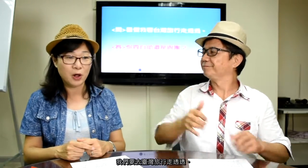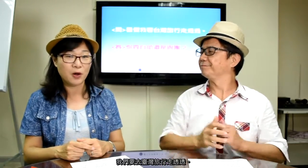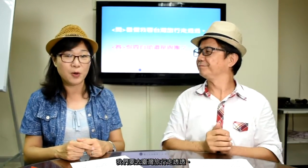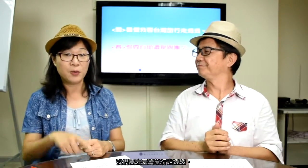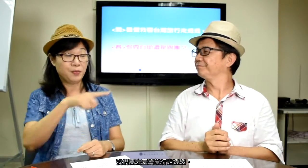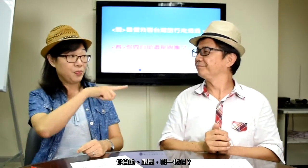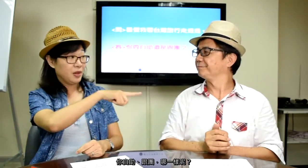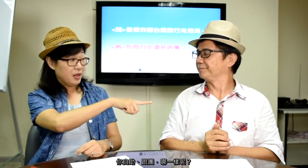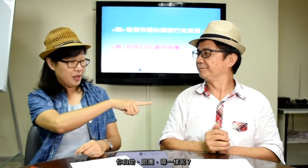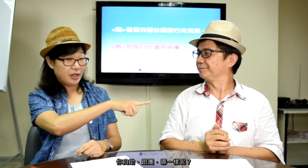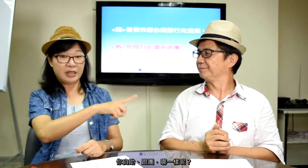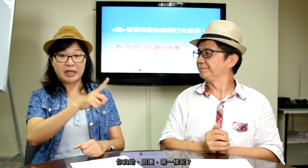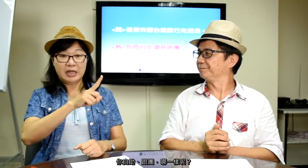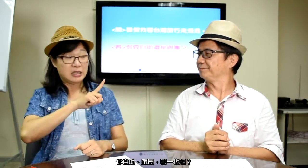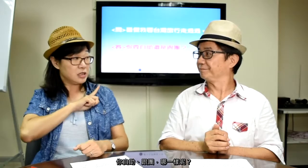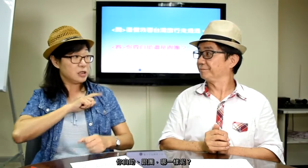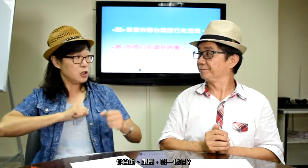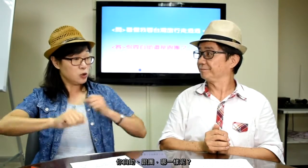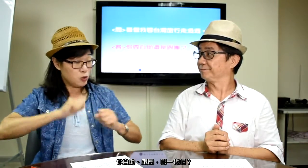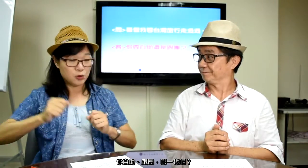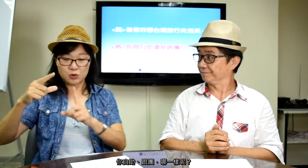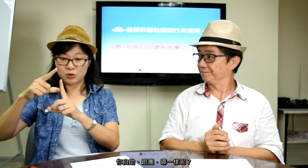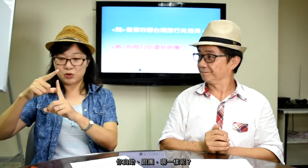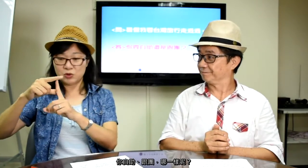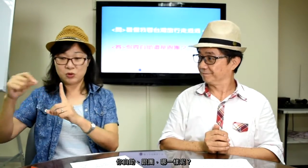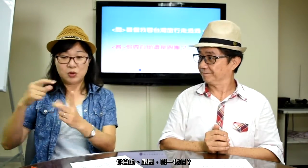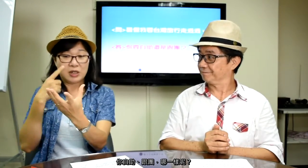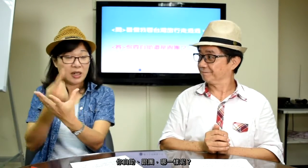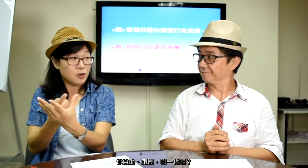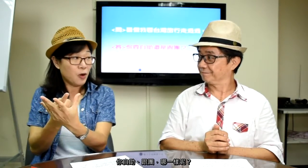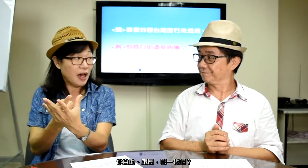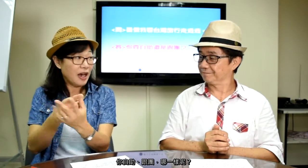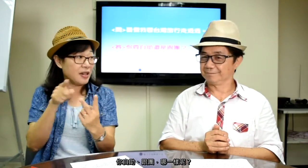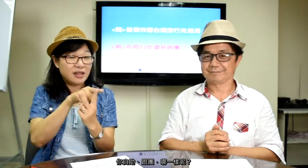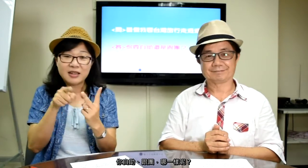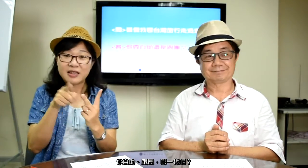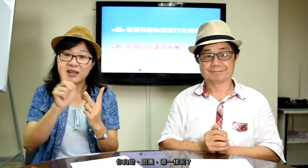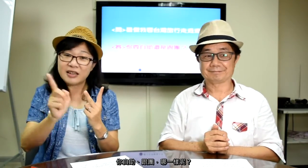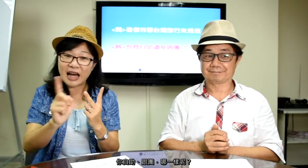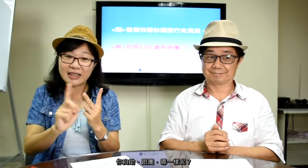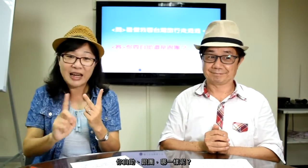透。你自助跟团哪一样